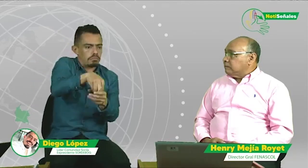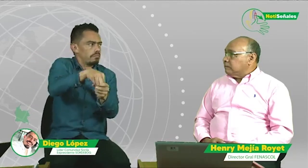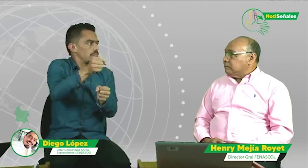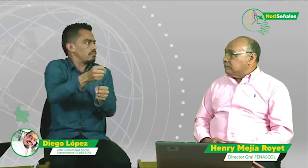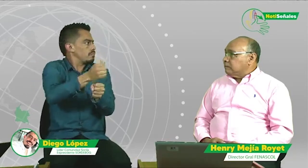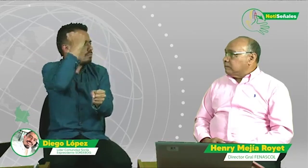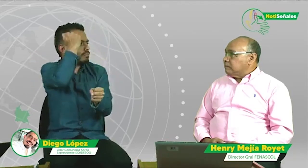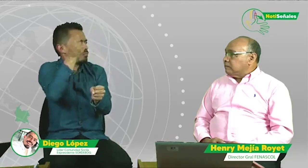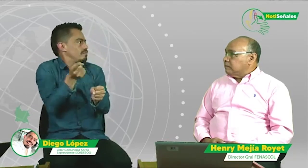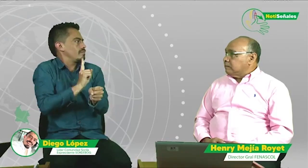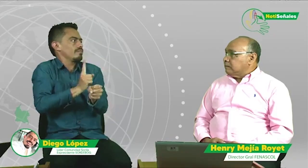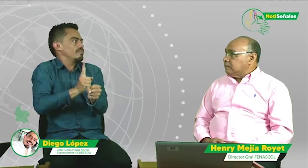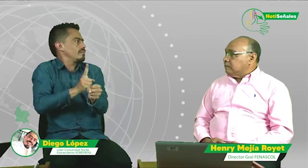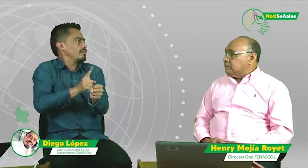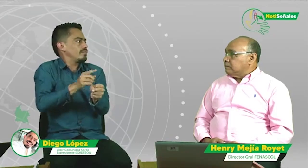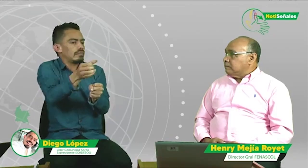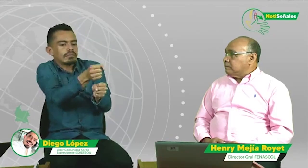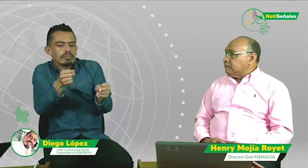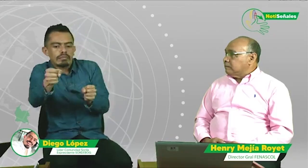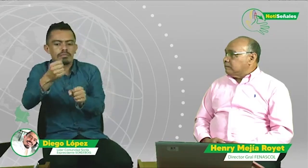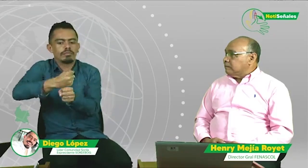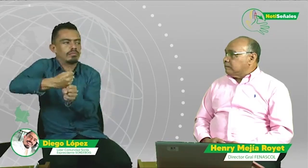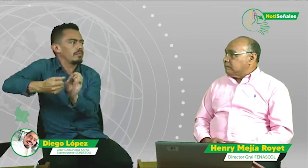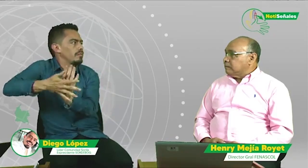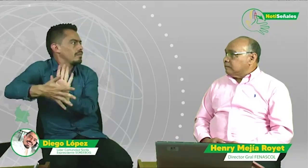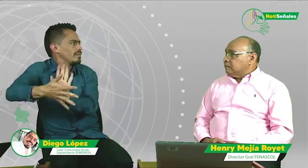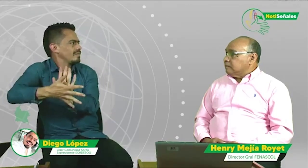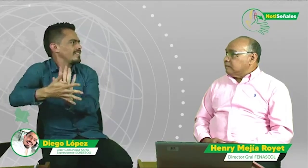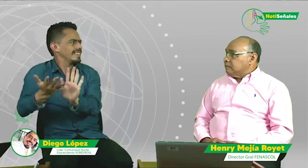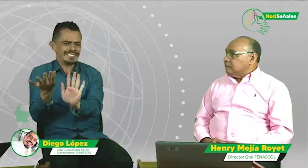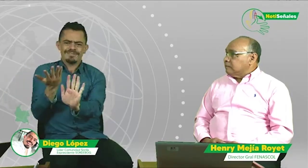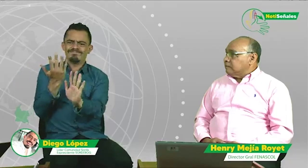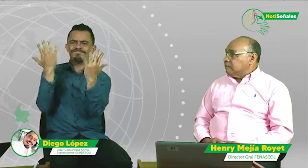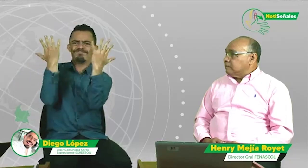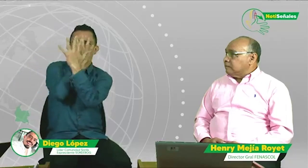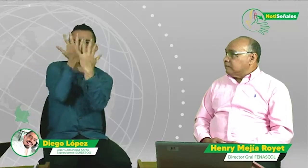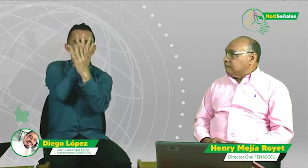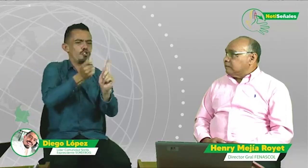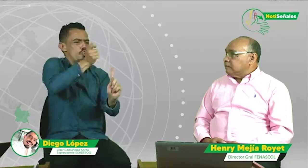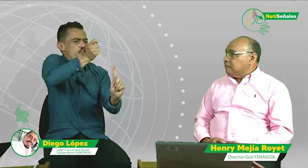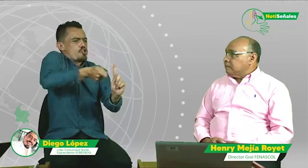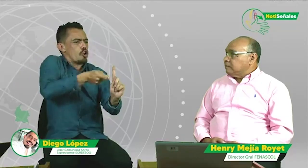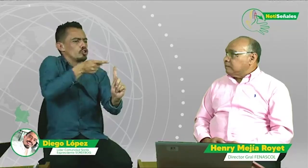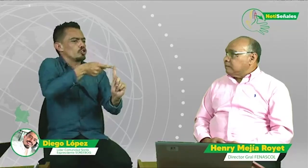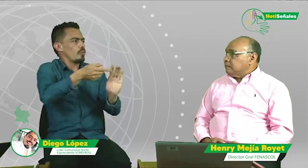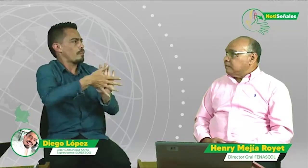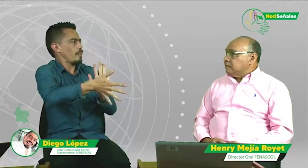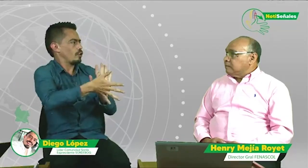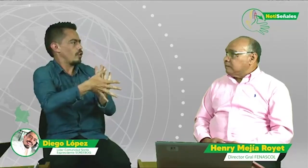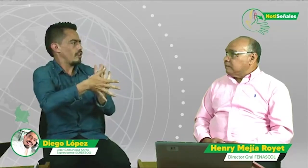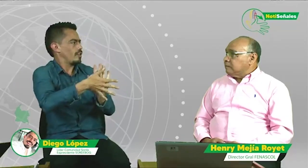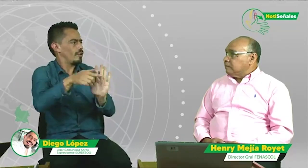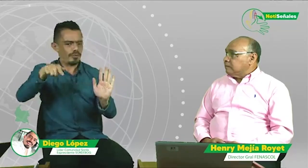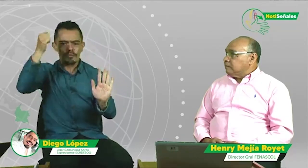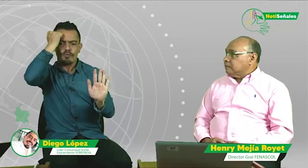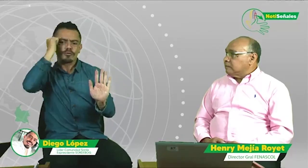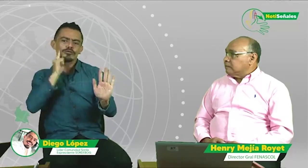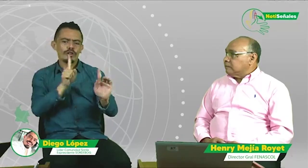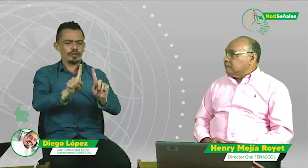viendo es que ya hay muchas personas sordas que se han graduado de la universidad, que son licenciados, son licenciadas y son contratados